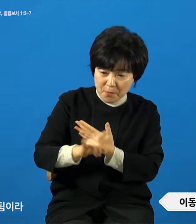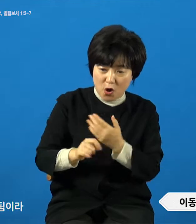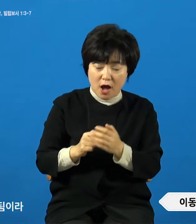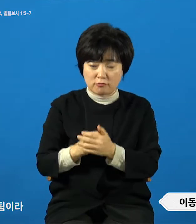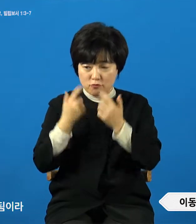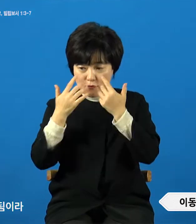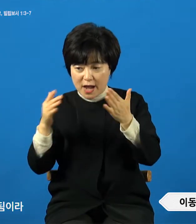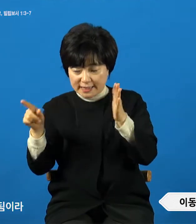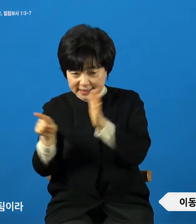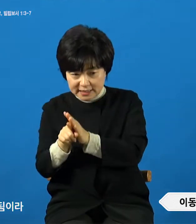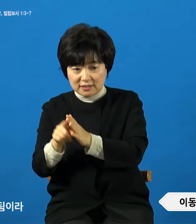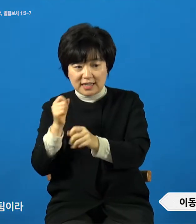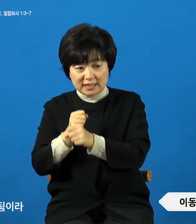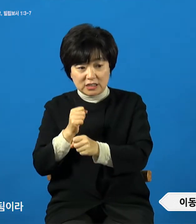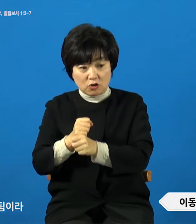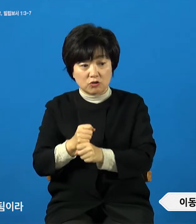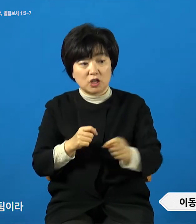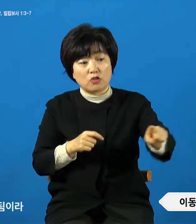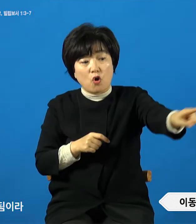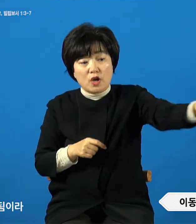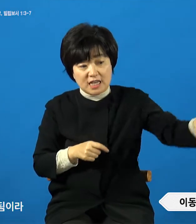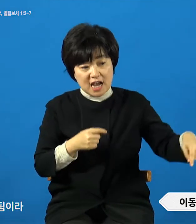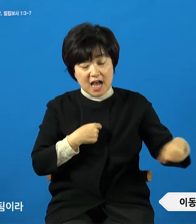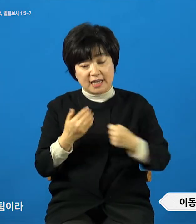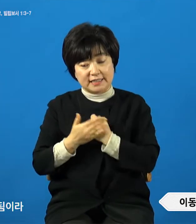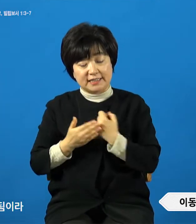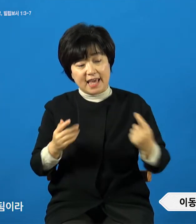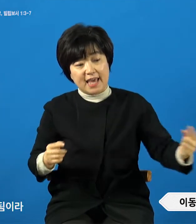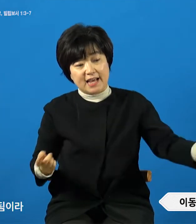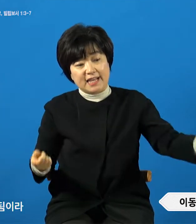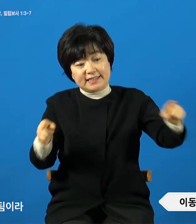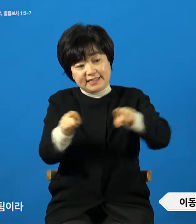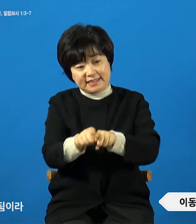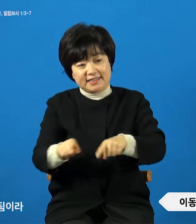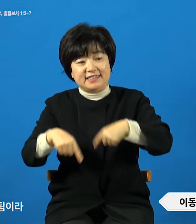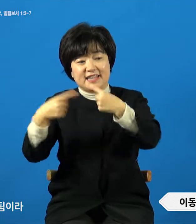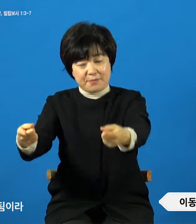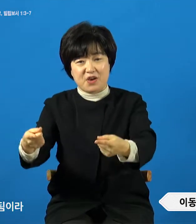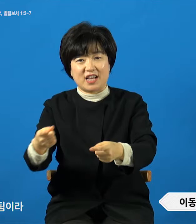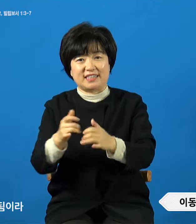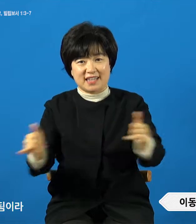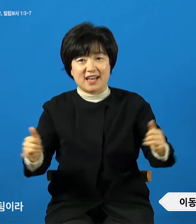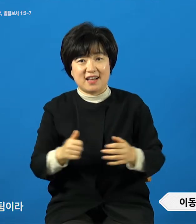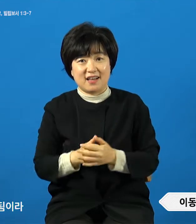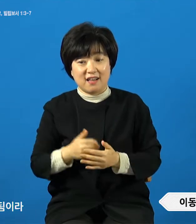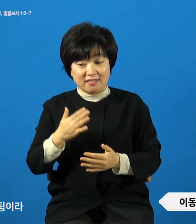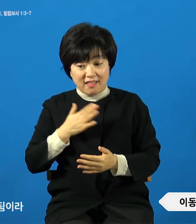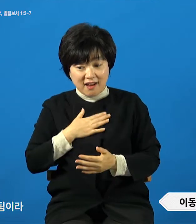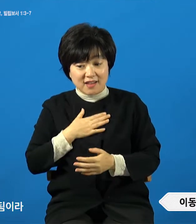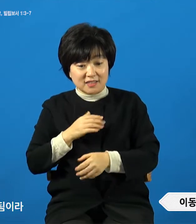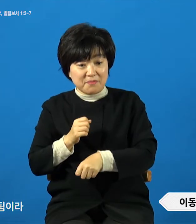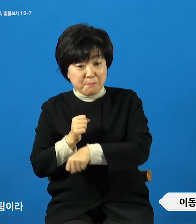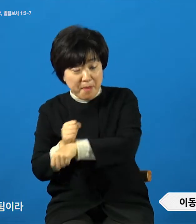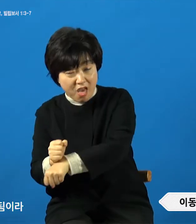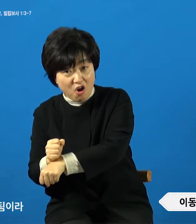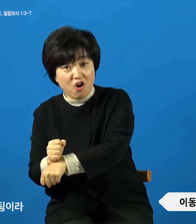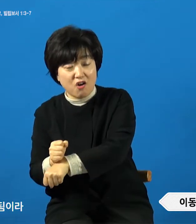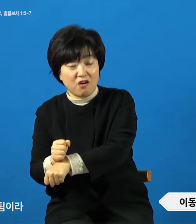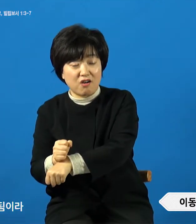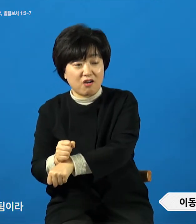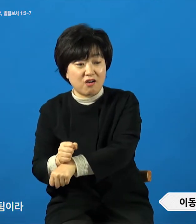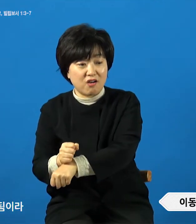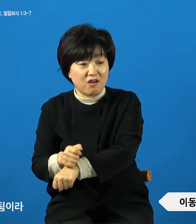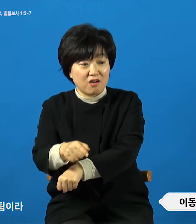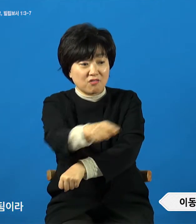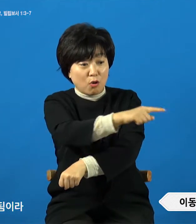너희가 다 나와 함께 은혜에 참여한 자가 됨이라. 이게 무슨 소리예요? 나의 매임에. 바울이 지금 감옥에 들어갔습니다. 근데 빌립보 성도들은